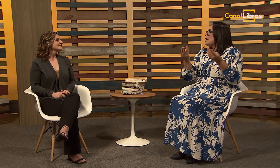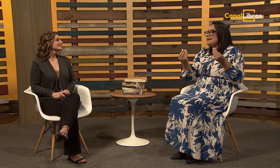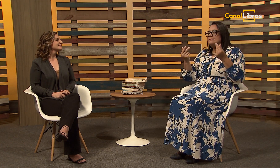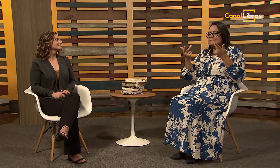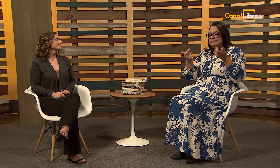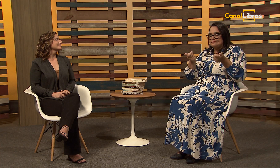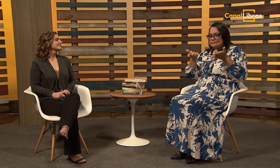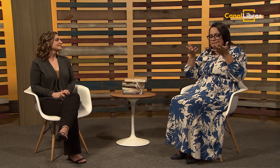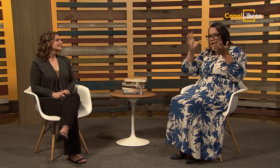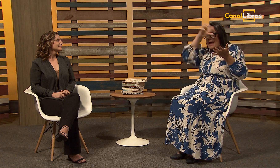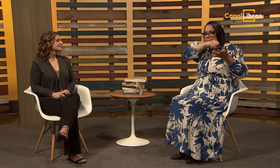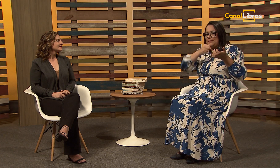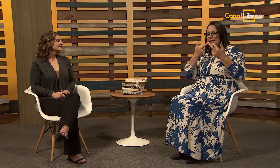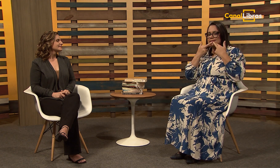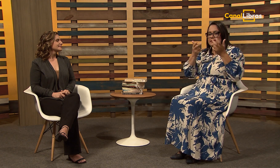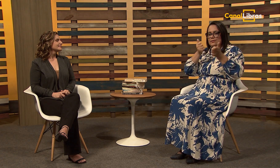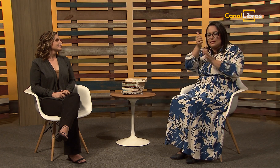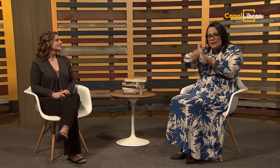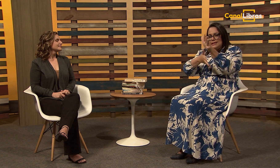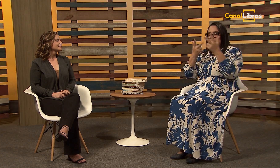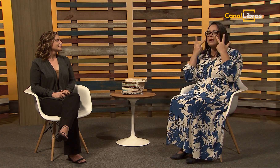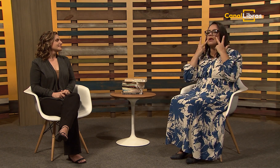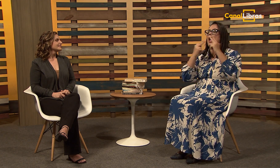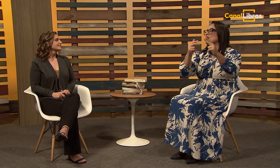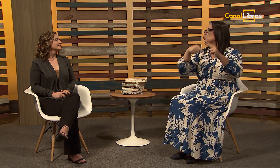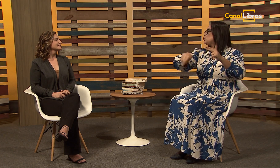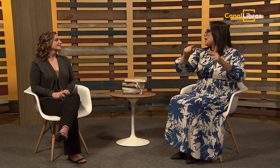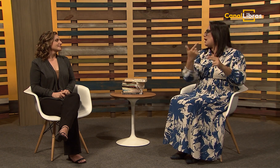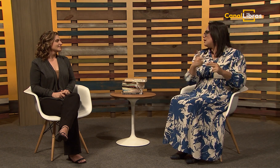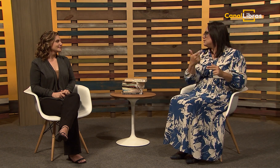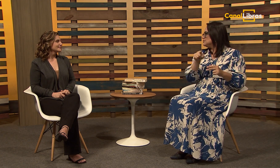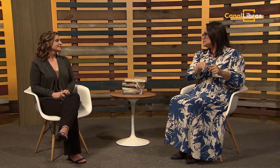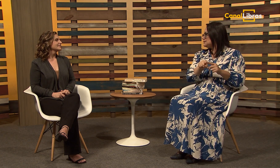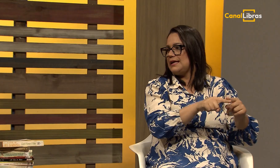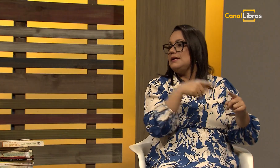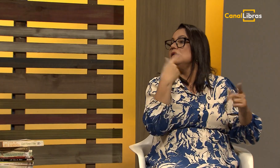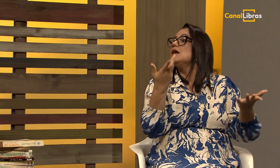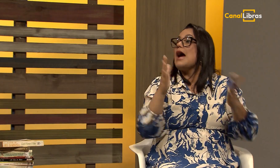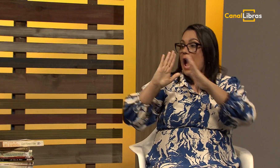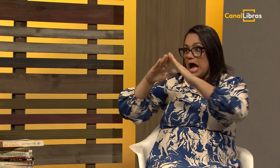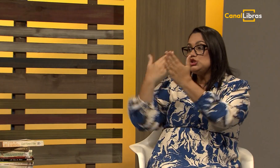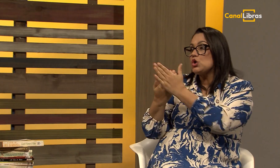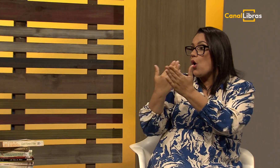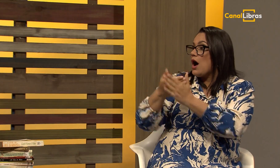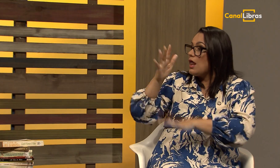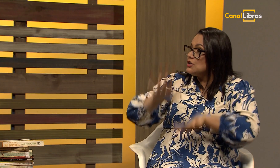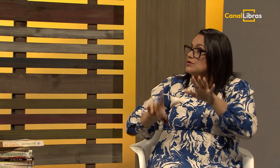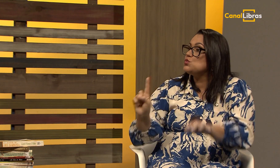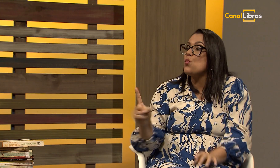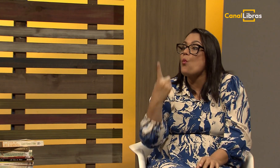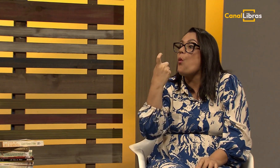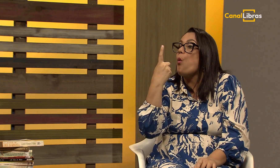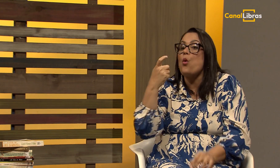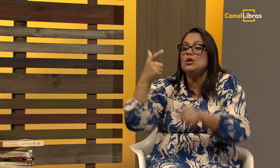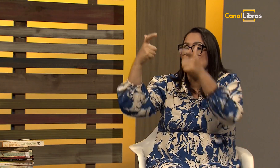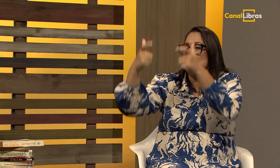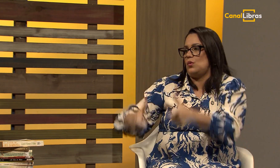de linguagem por essa criança. Por isso, o espaço escolar acaba sendo a única referência para essas crianças no uso da sua língua